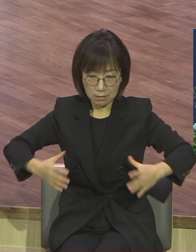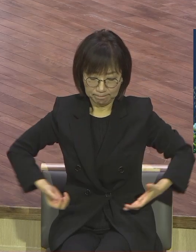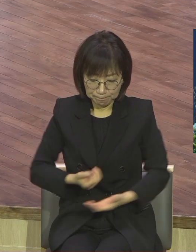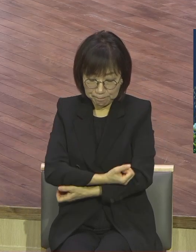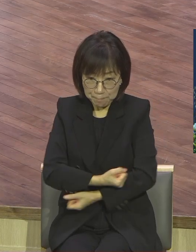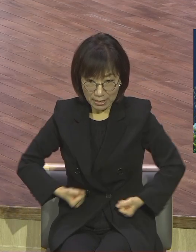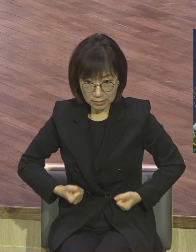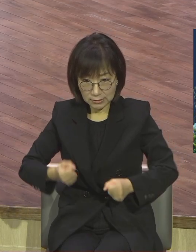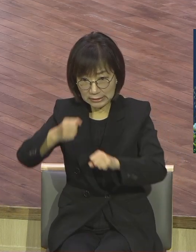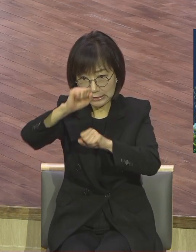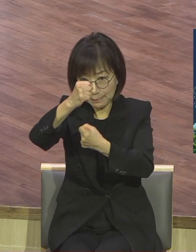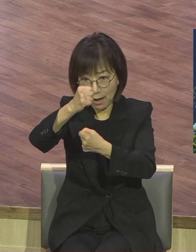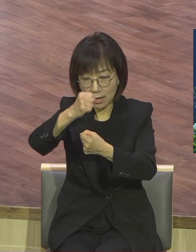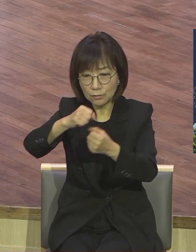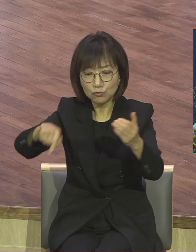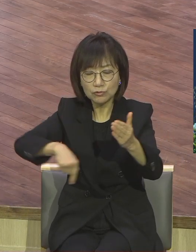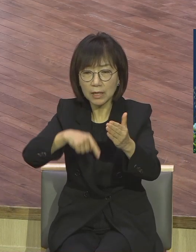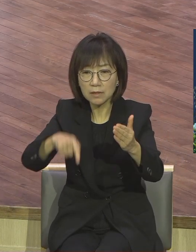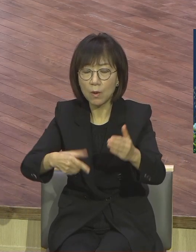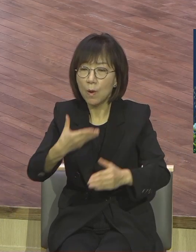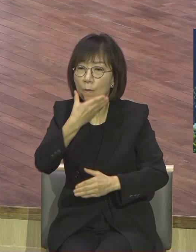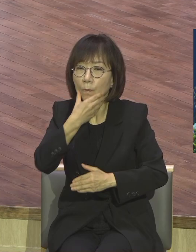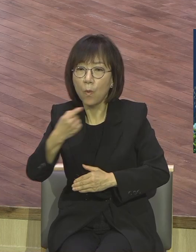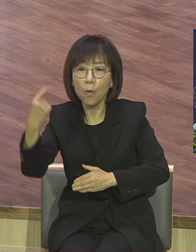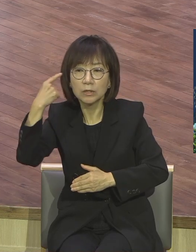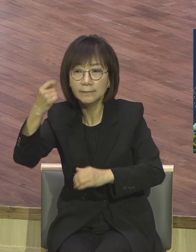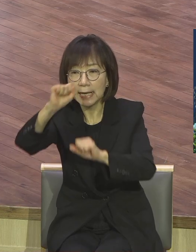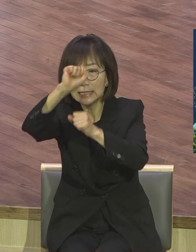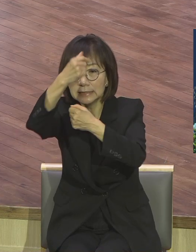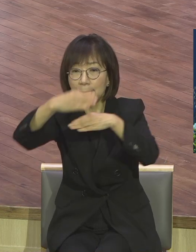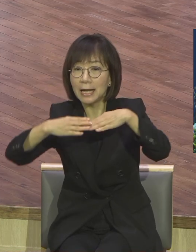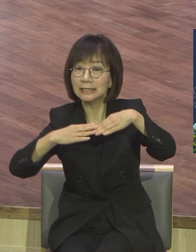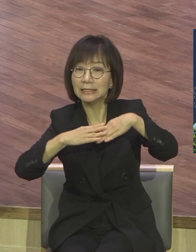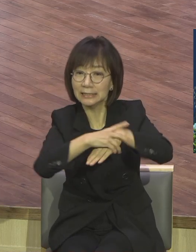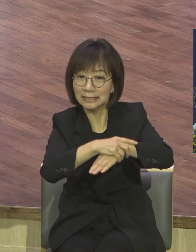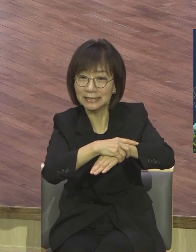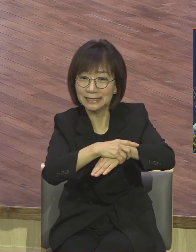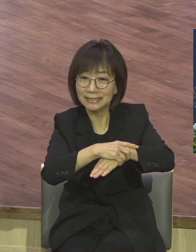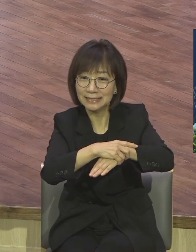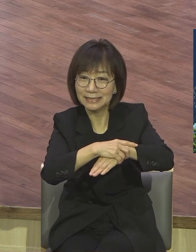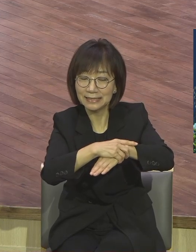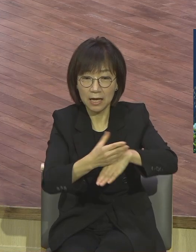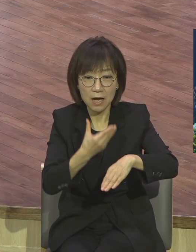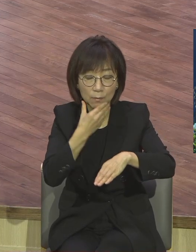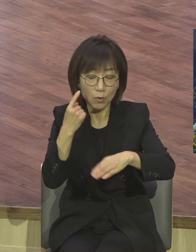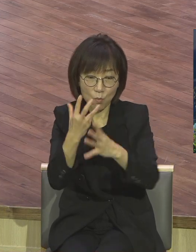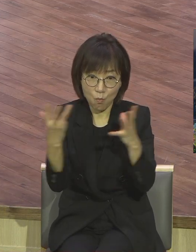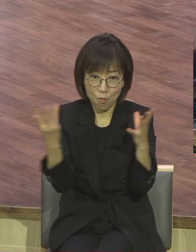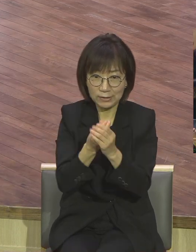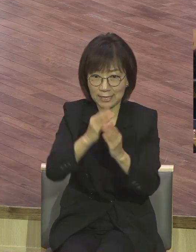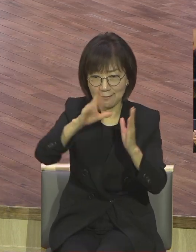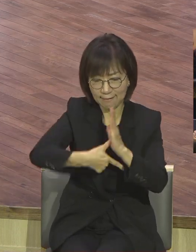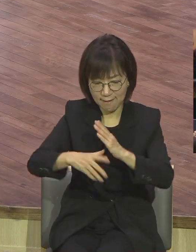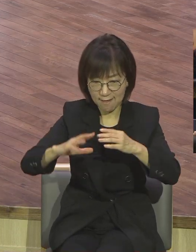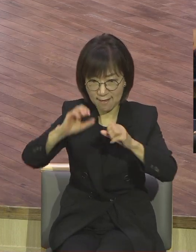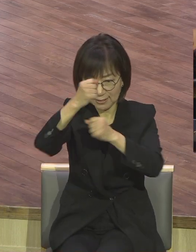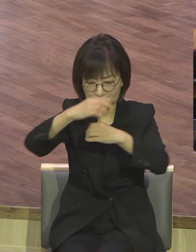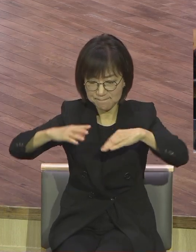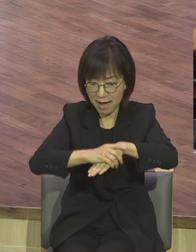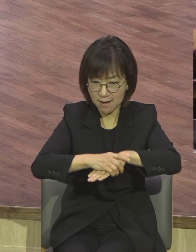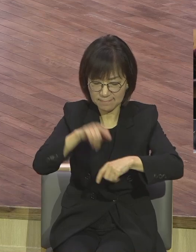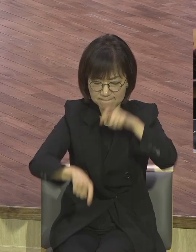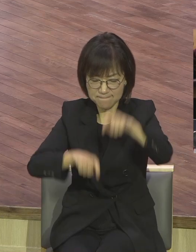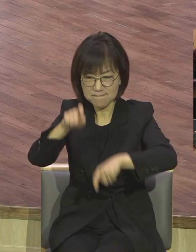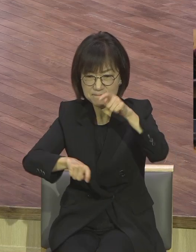있는데 복음의 신을 신고 복음으로 충만해야 힘차게 앞으로 나아가는 언약적 도전을 할 수